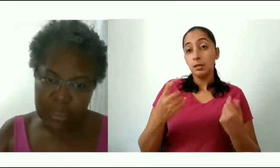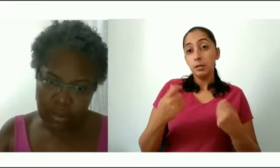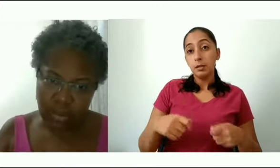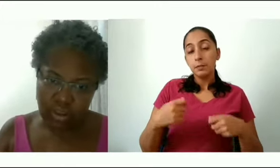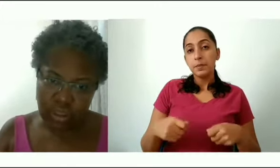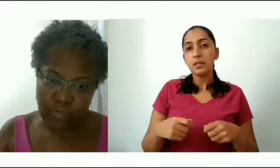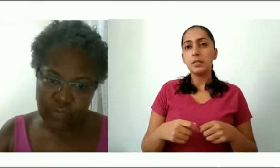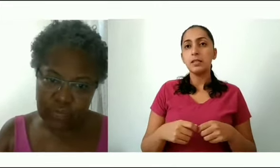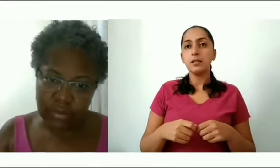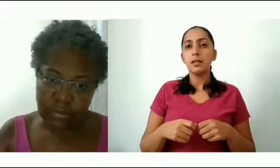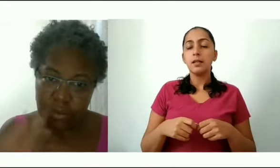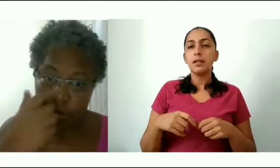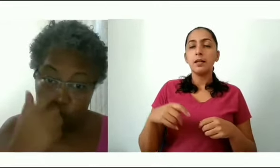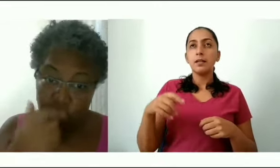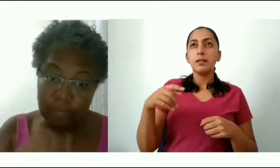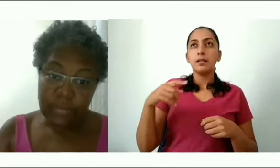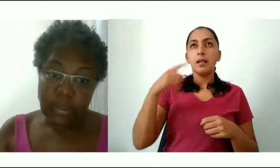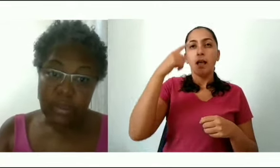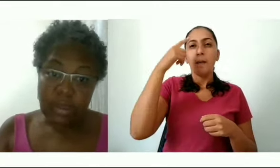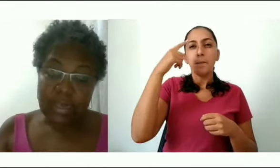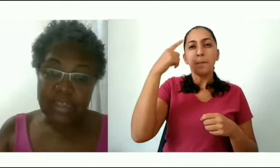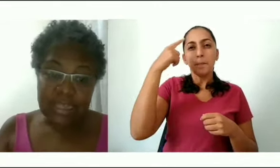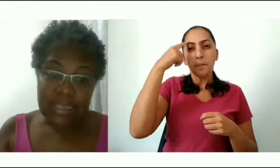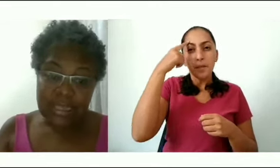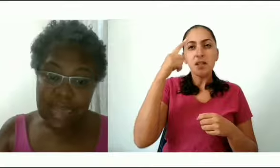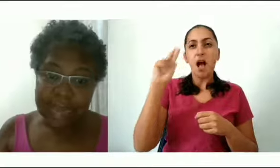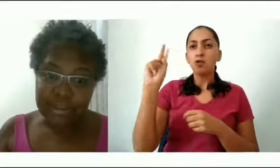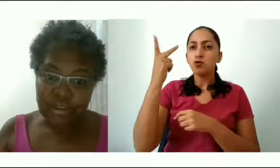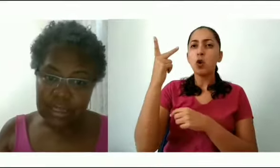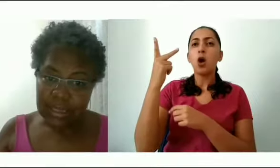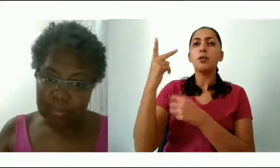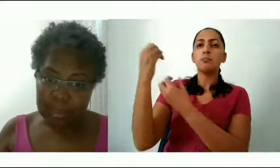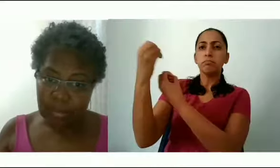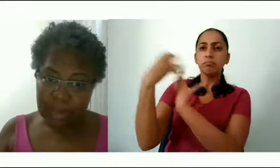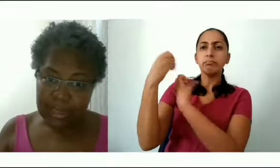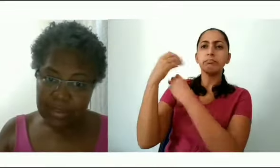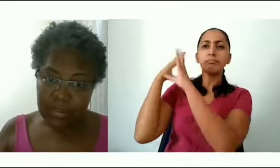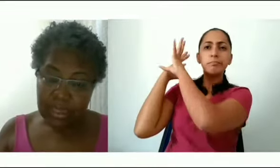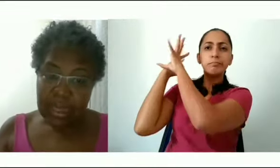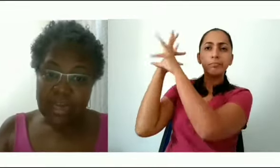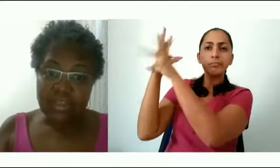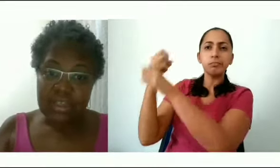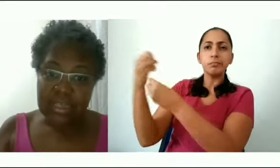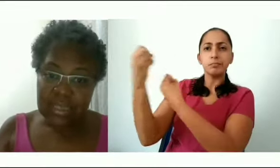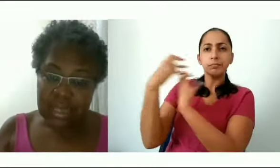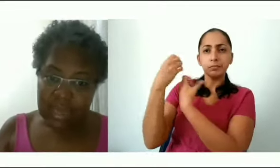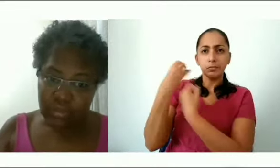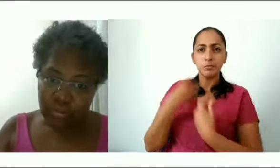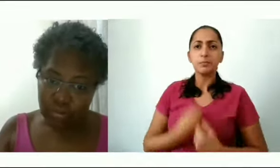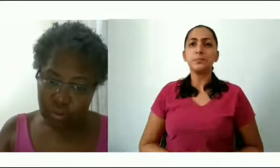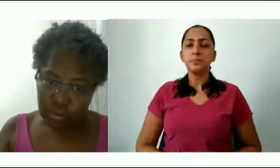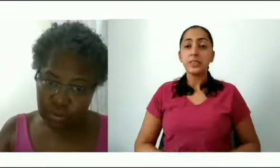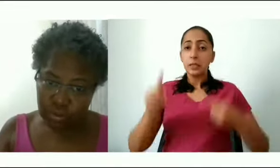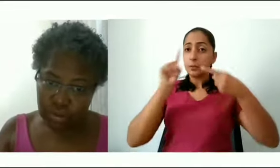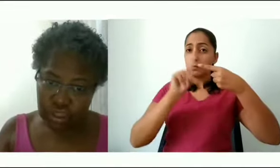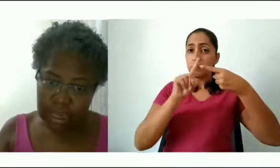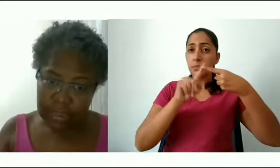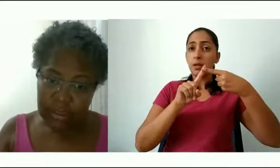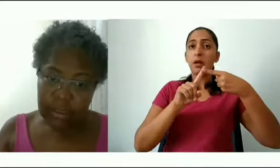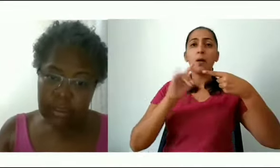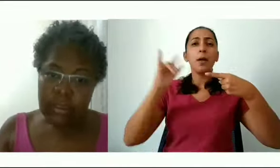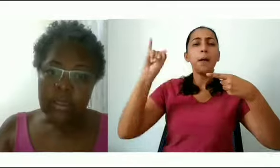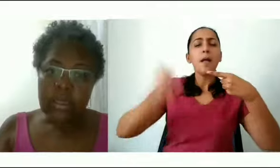nesse momento que nós estamos vivendo. As necessidades de saneamento básico, as necessidades dos controles